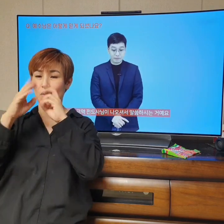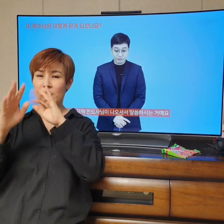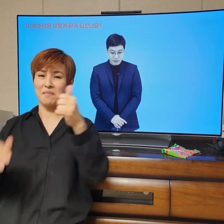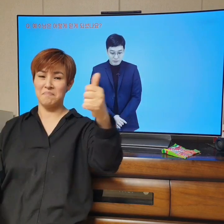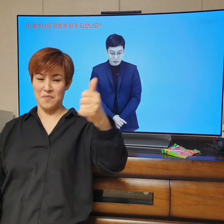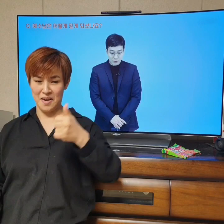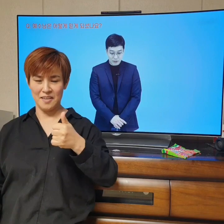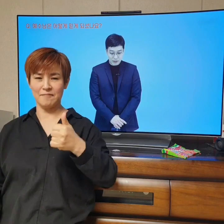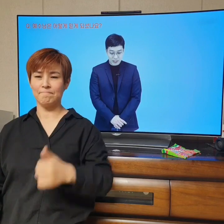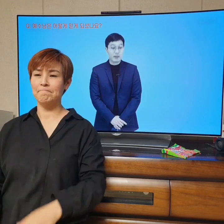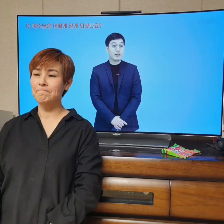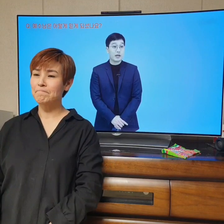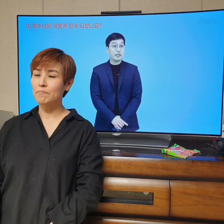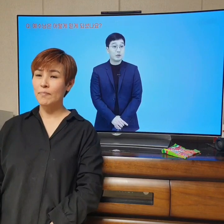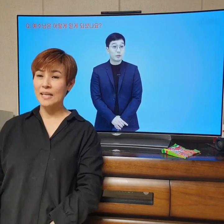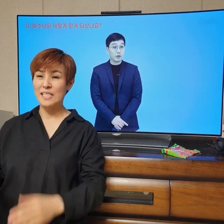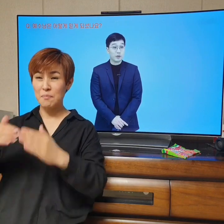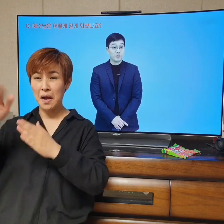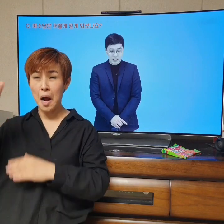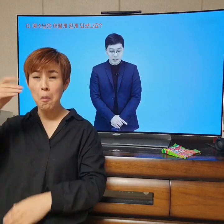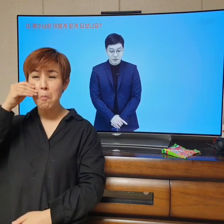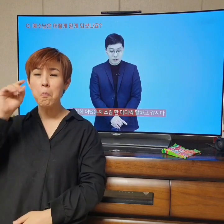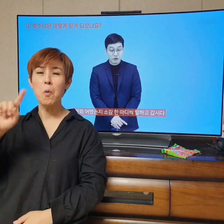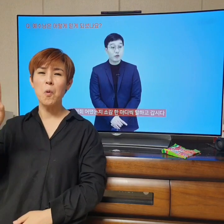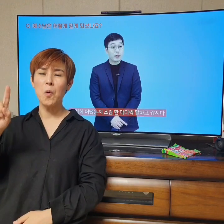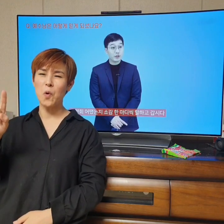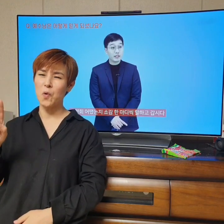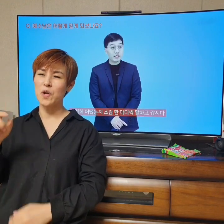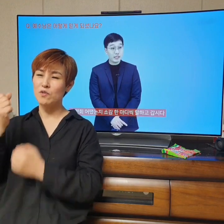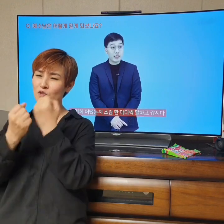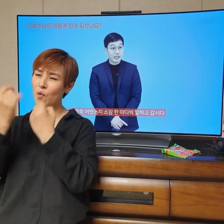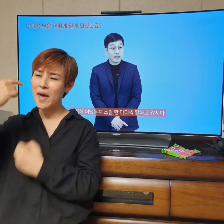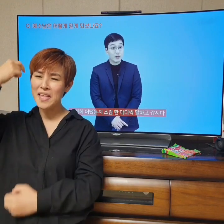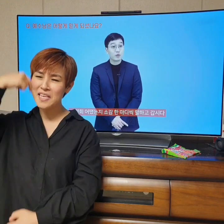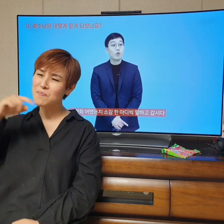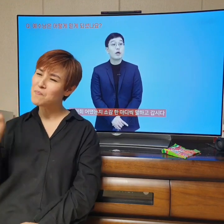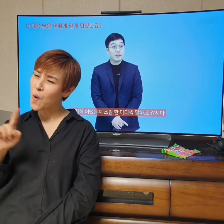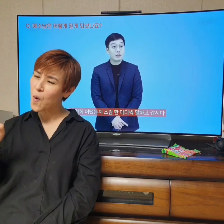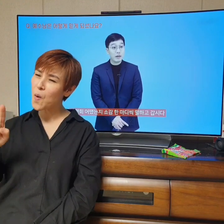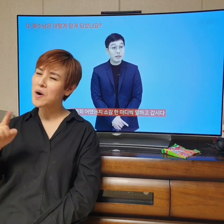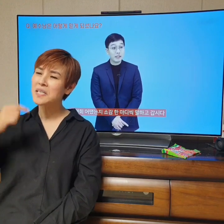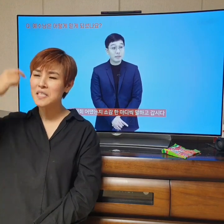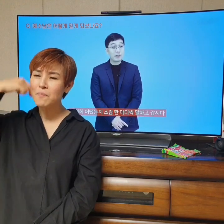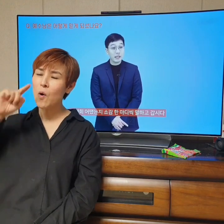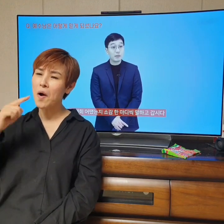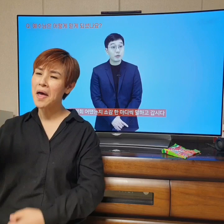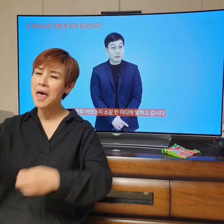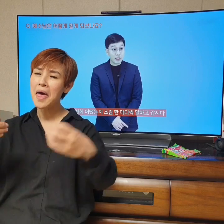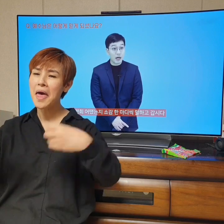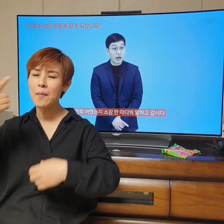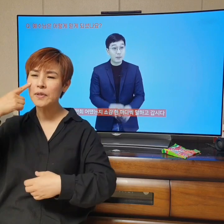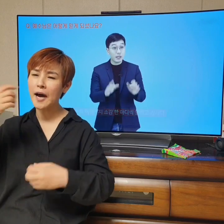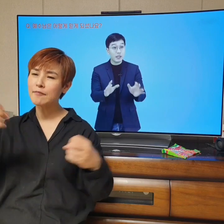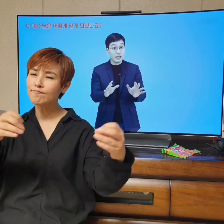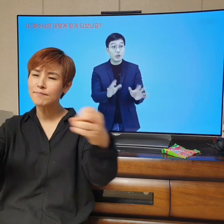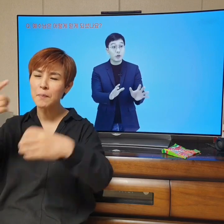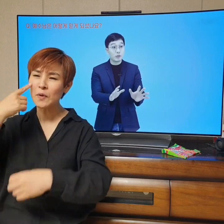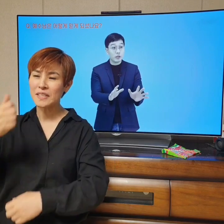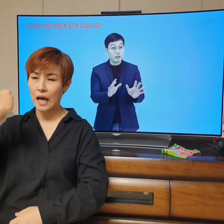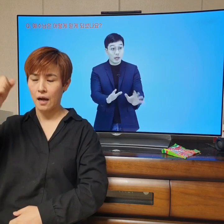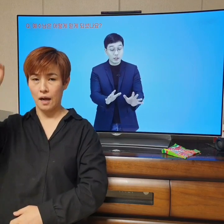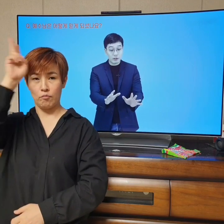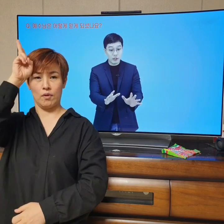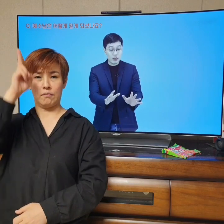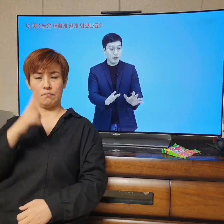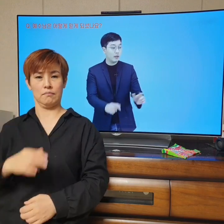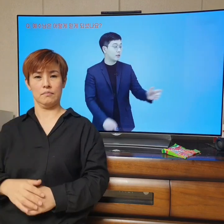거죠. 뭐 집에 가서 할 일도 없고 우리 수련회 어땠는지 소감이라도 한마디씩만 얘기해보고 갑시다. 갑자기 예정이